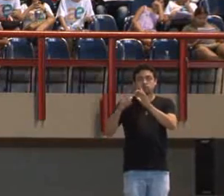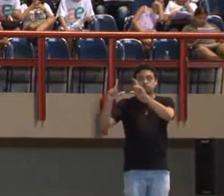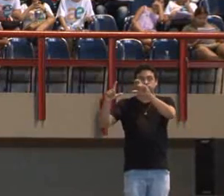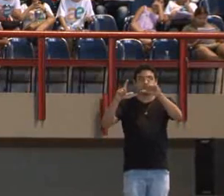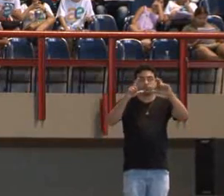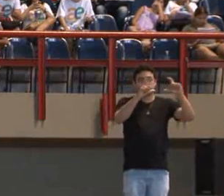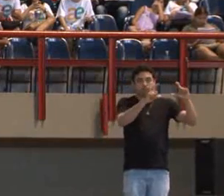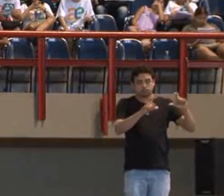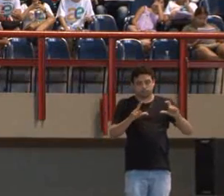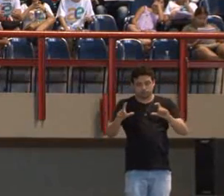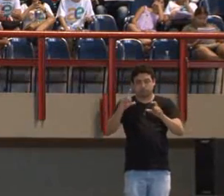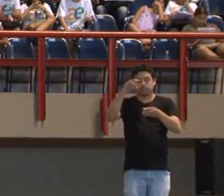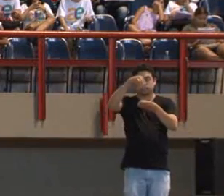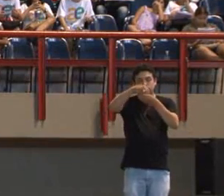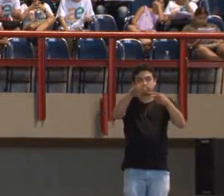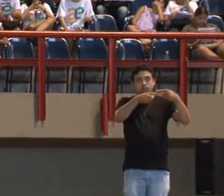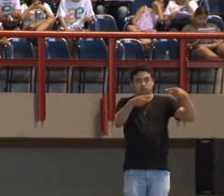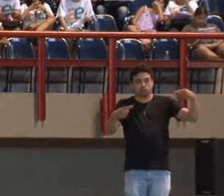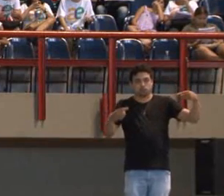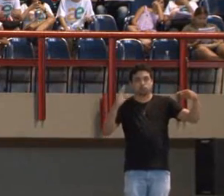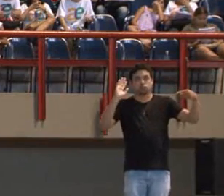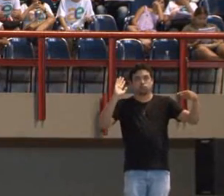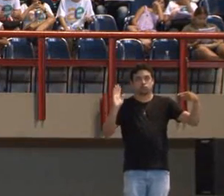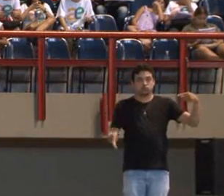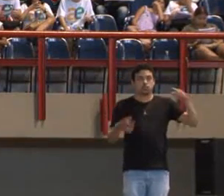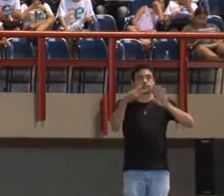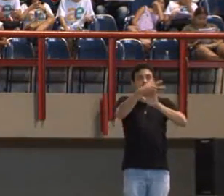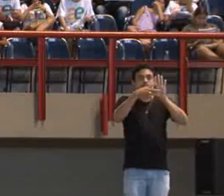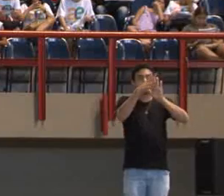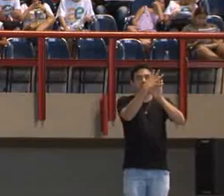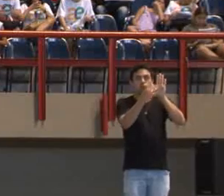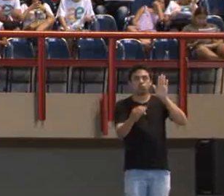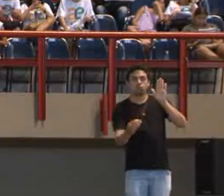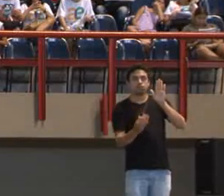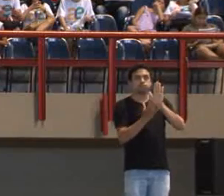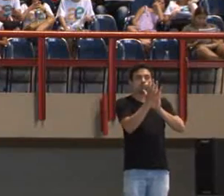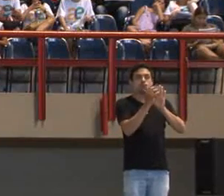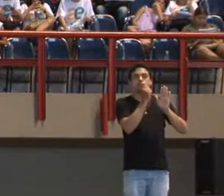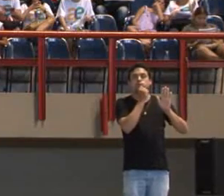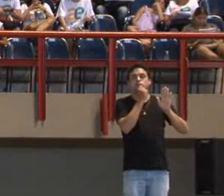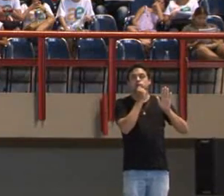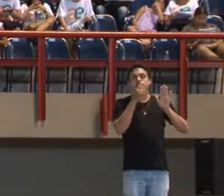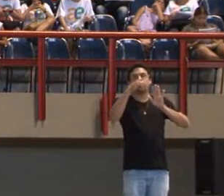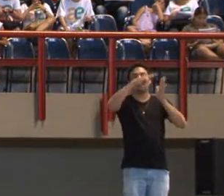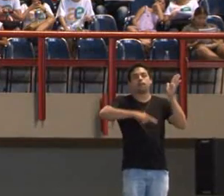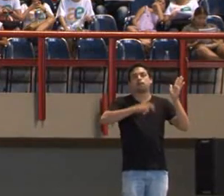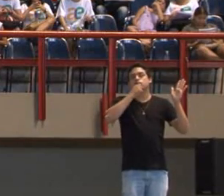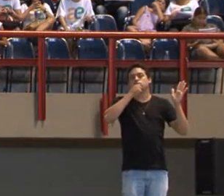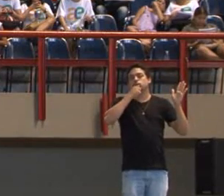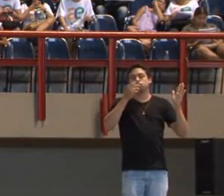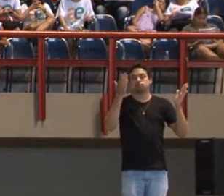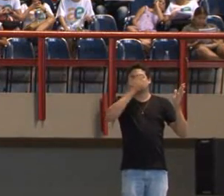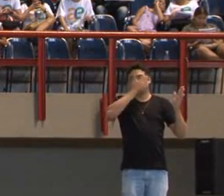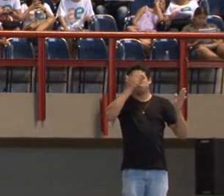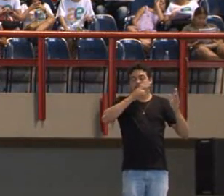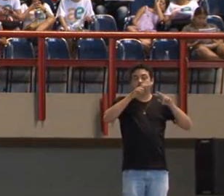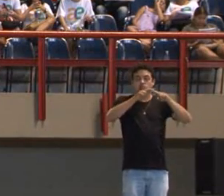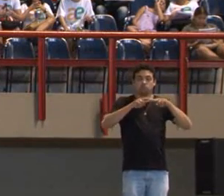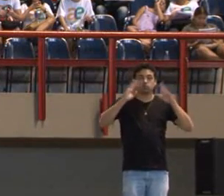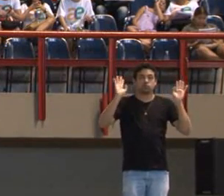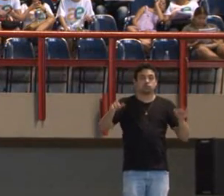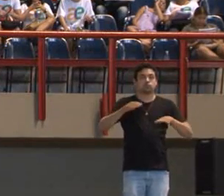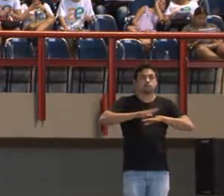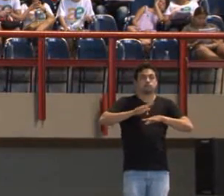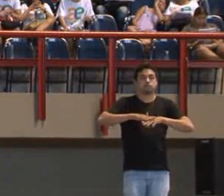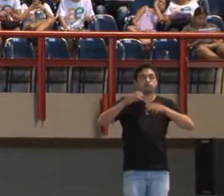tem no material de vocês na apostila. O texto eu não vou fazer leitura, então não coloquei porque não ia ficar visível. Faça a